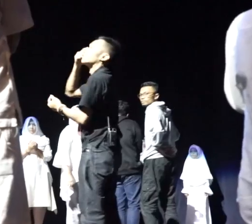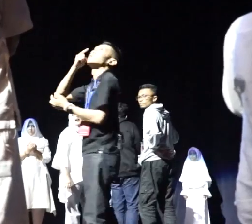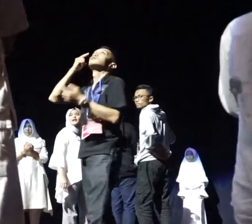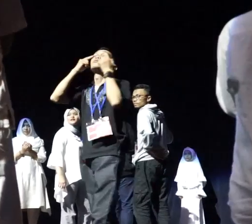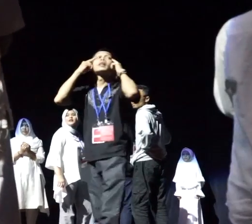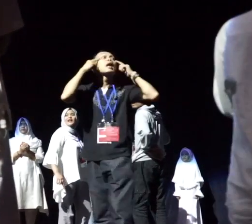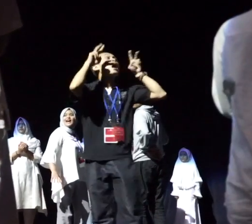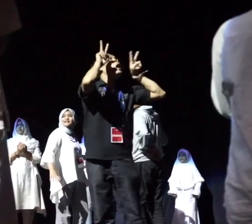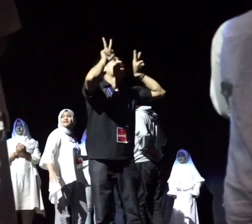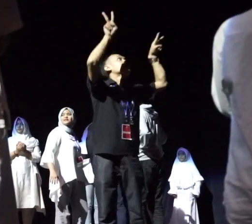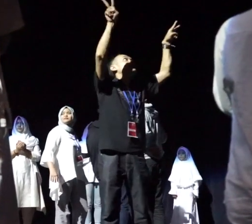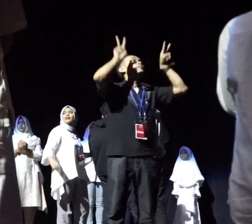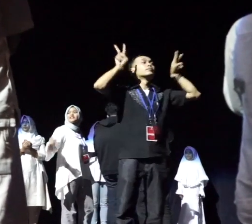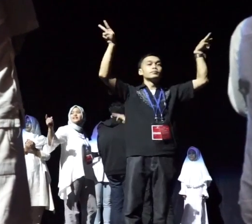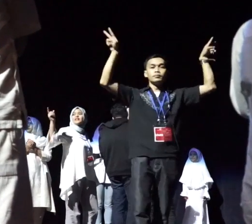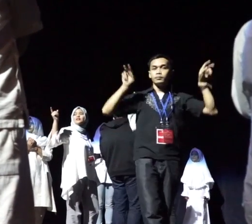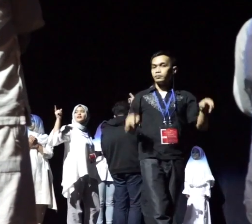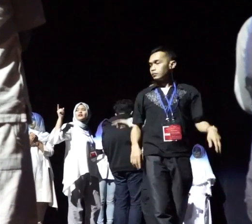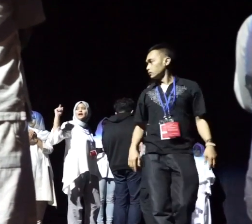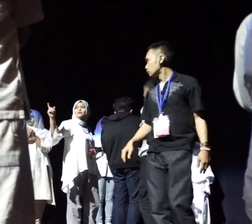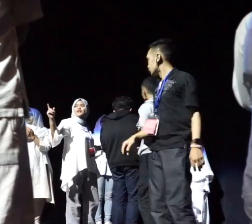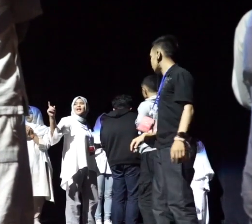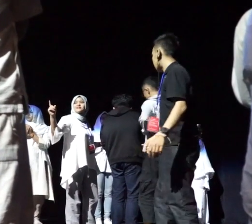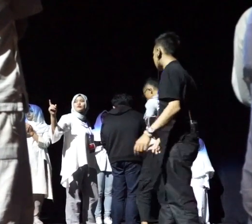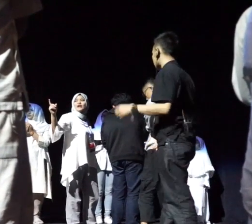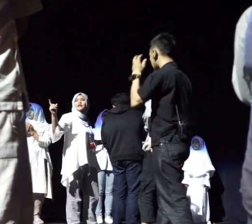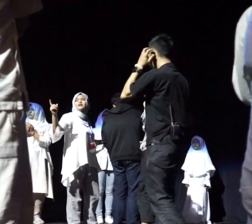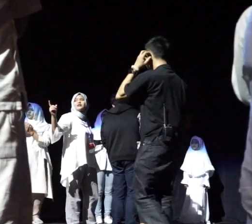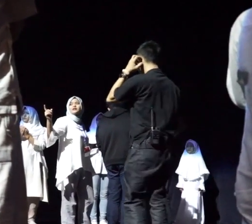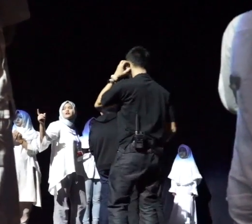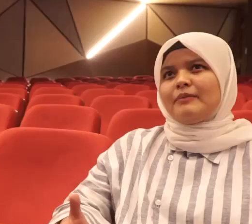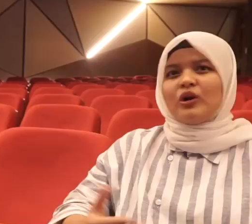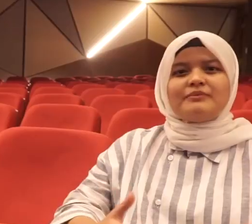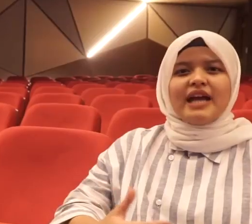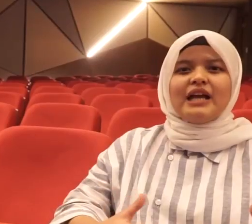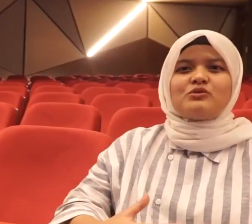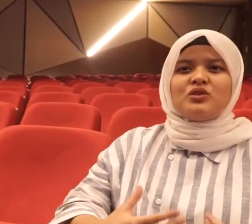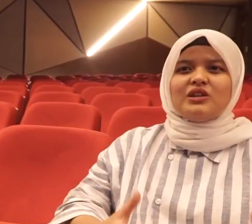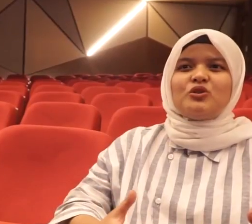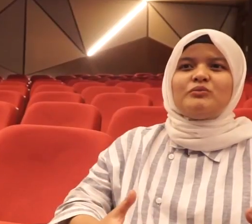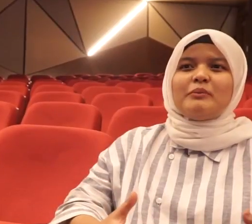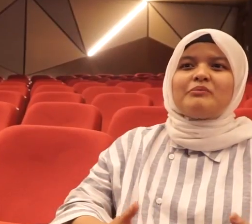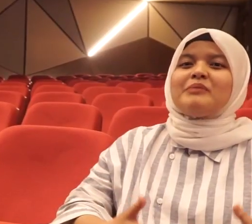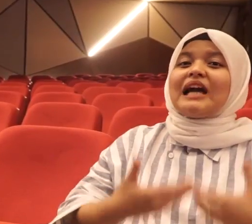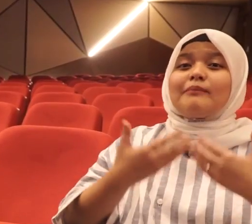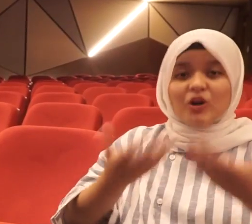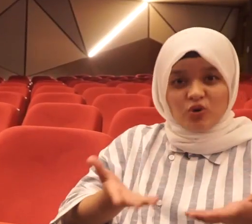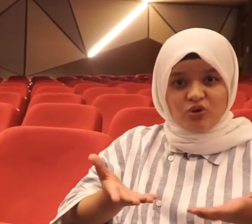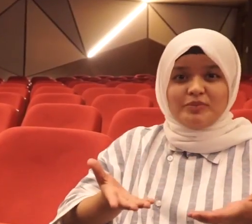Dalam Sunyi di atas panggung. Saya pengen program Cahaya Dalam Sunyi itu memang memberikan panggung untuk